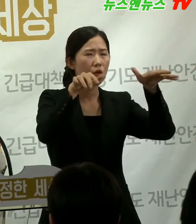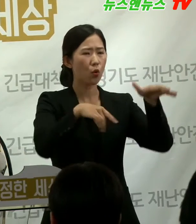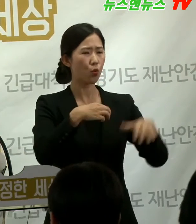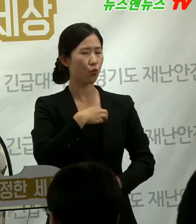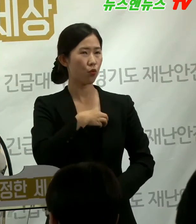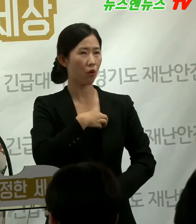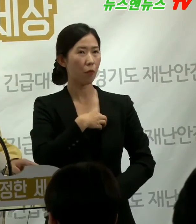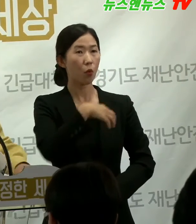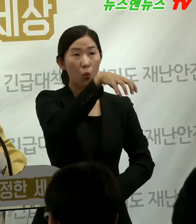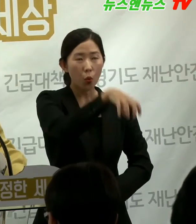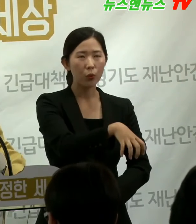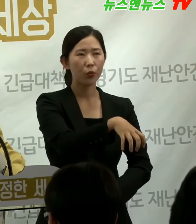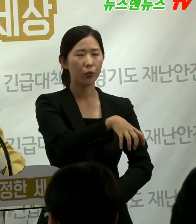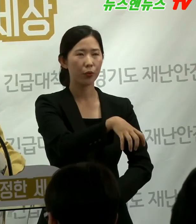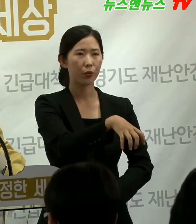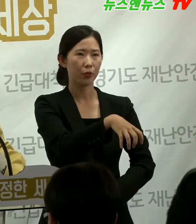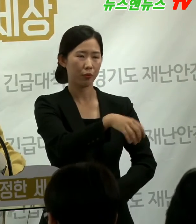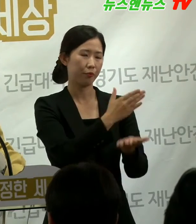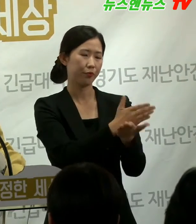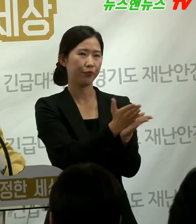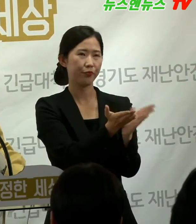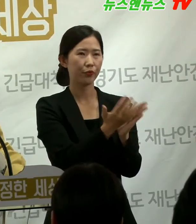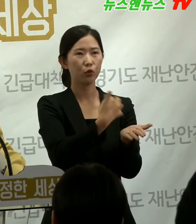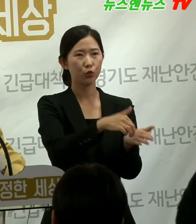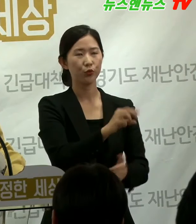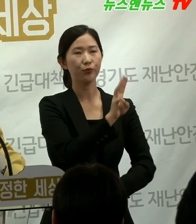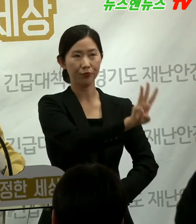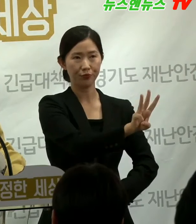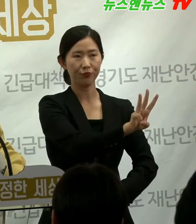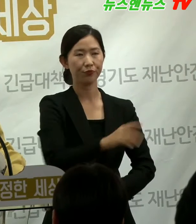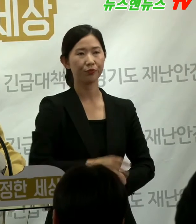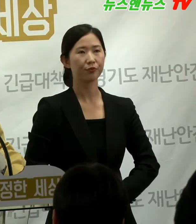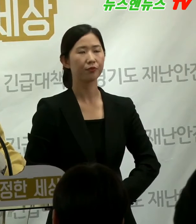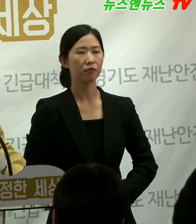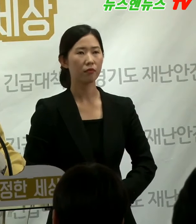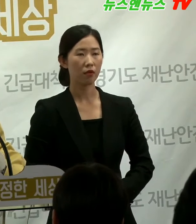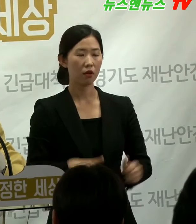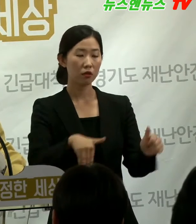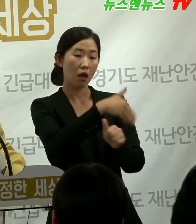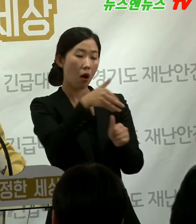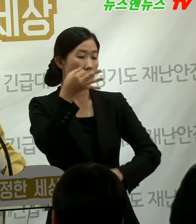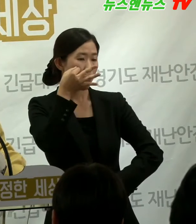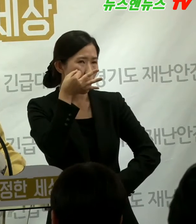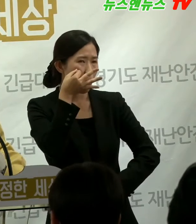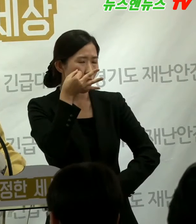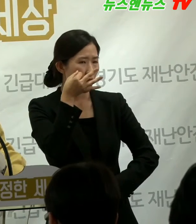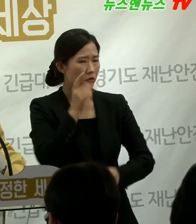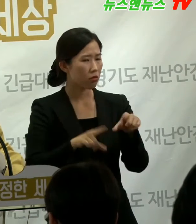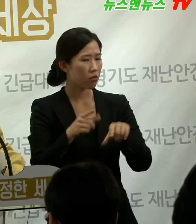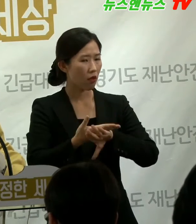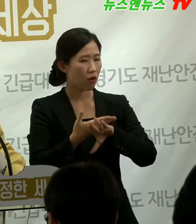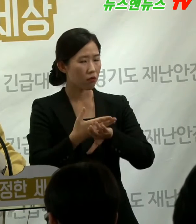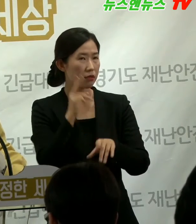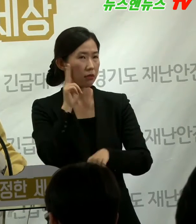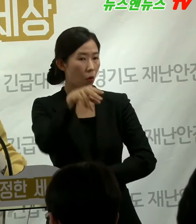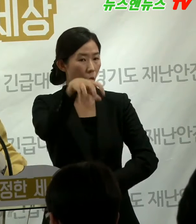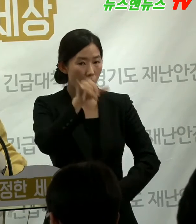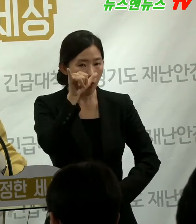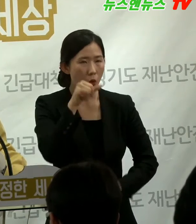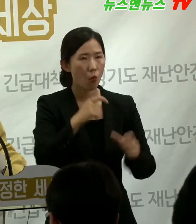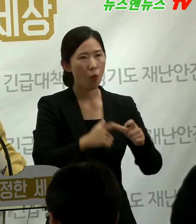것으로 제한했습니다. 상황을 봐서 그런 요소가 좀 심하면 더 확장할 수도 있을 겁니다. 그런 상황이 안